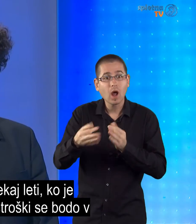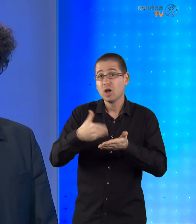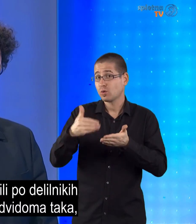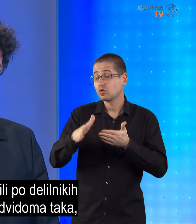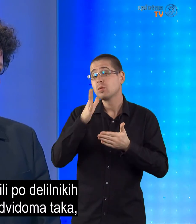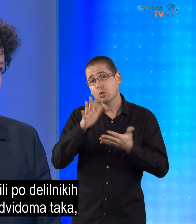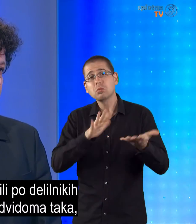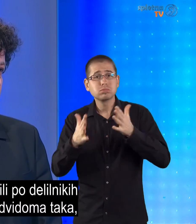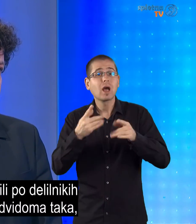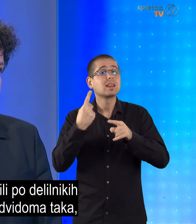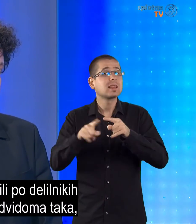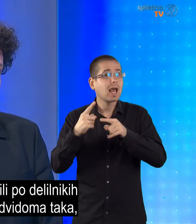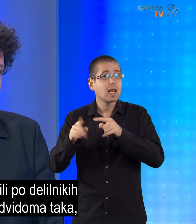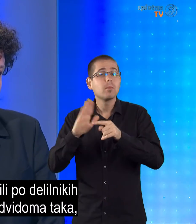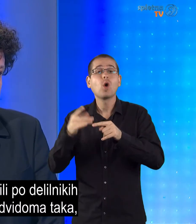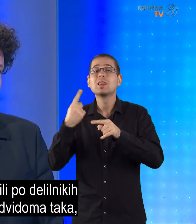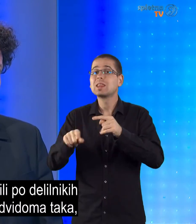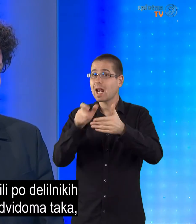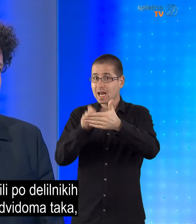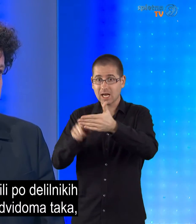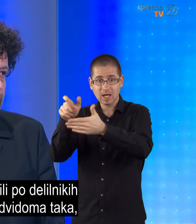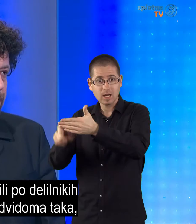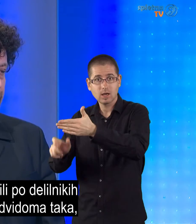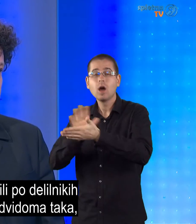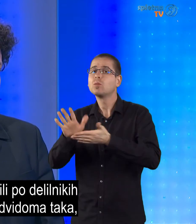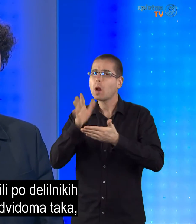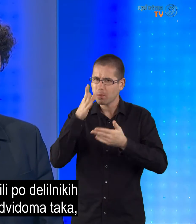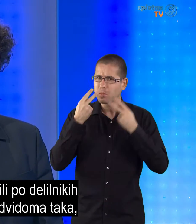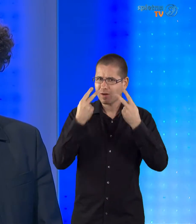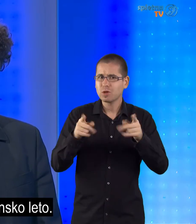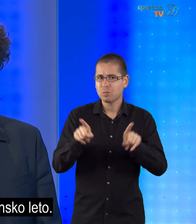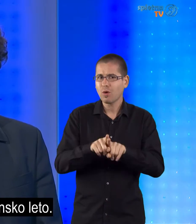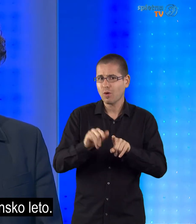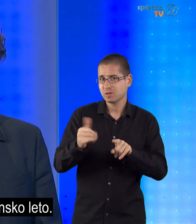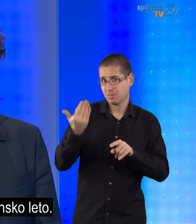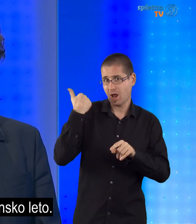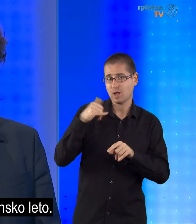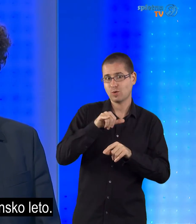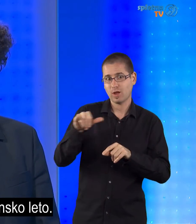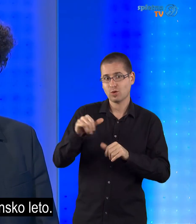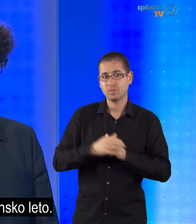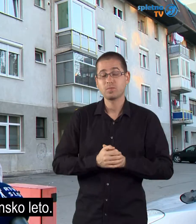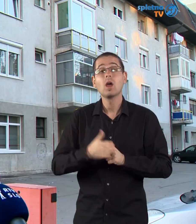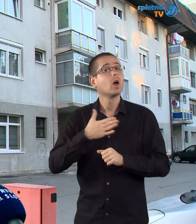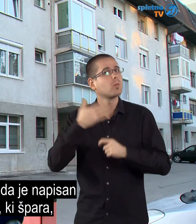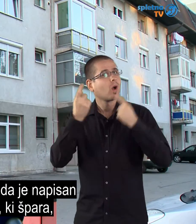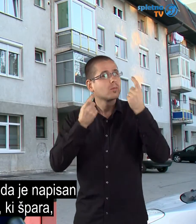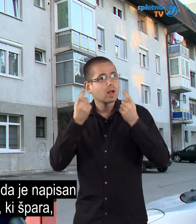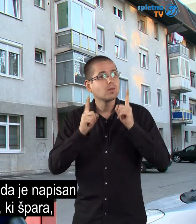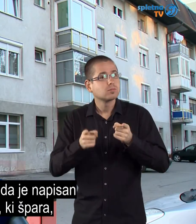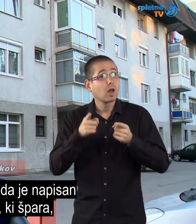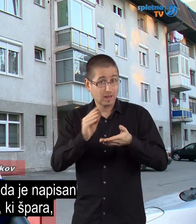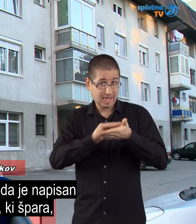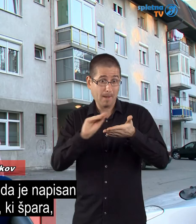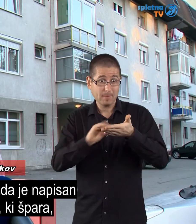bojo v pretežni meri delili po delilnikih in poraba bo predvidoma taka, kot je bila lansko leto. Moje mnenje